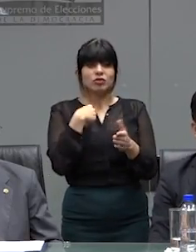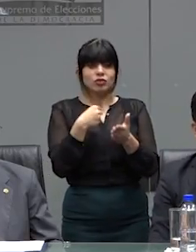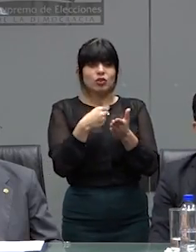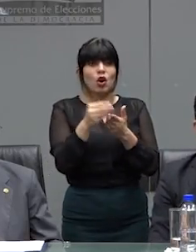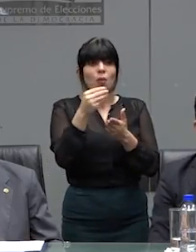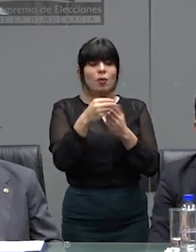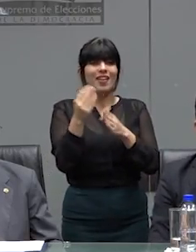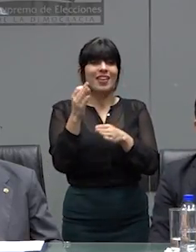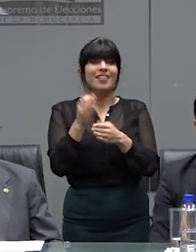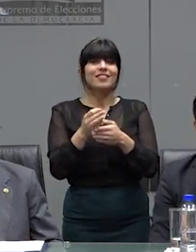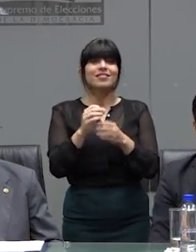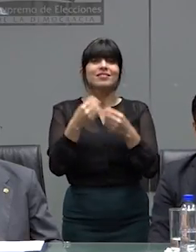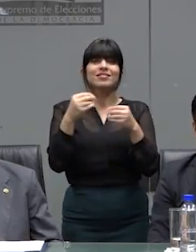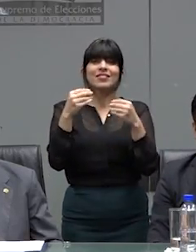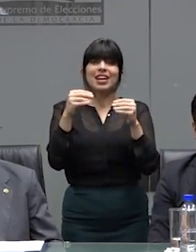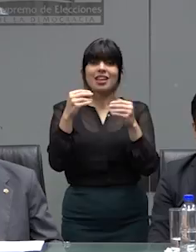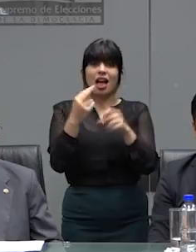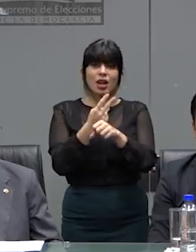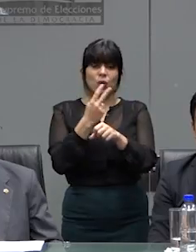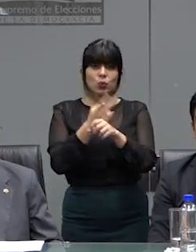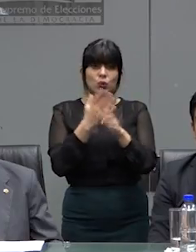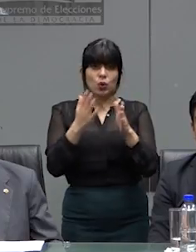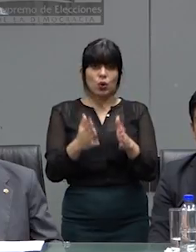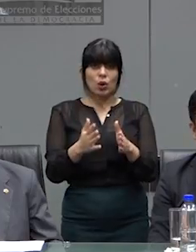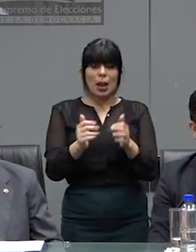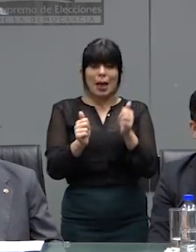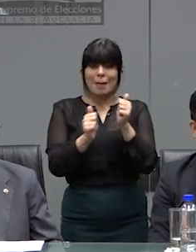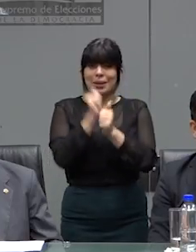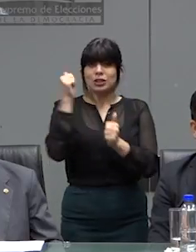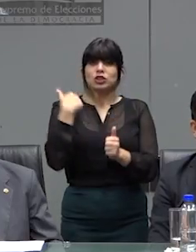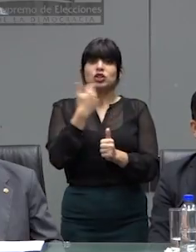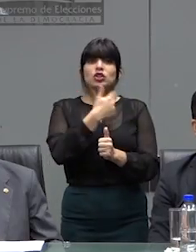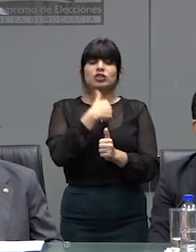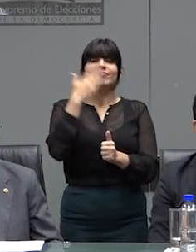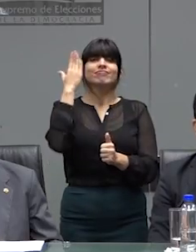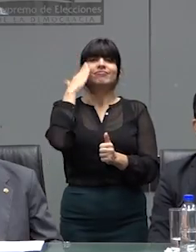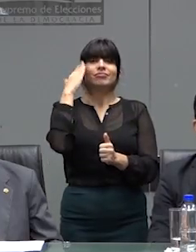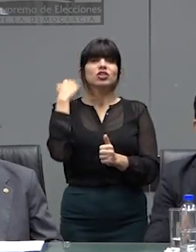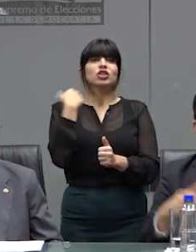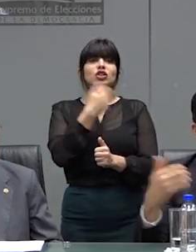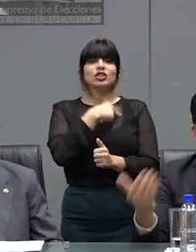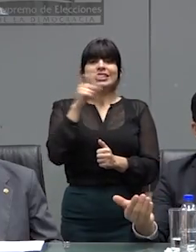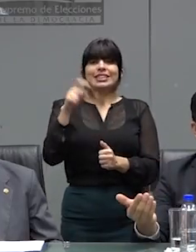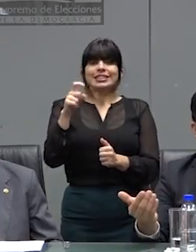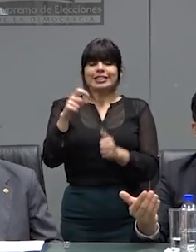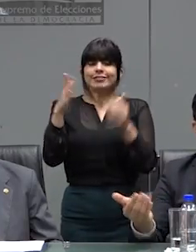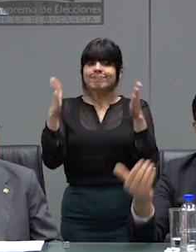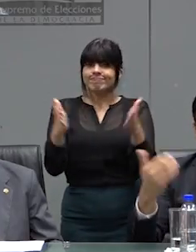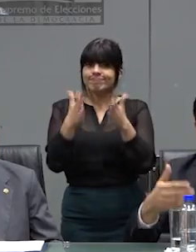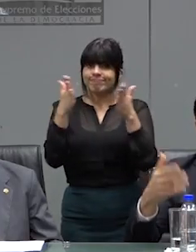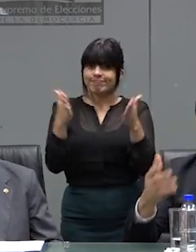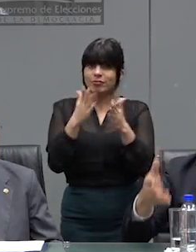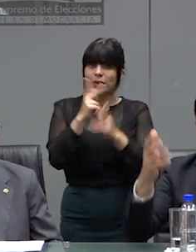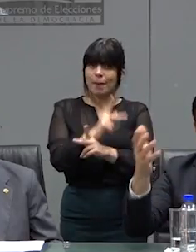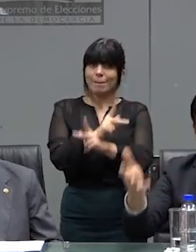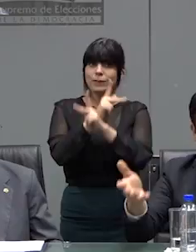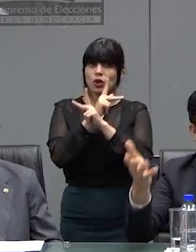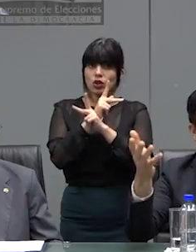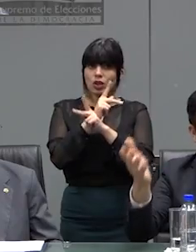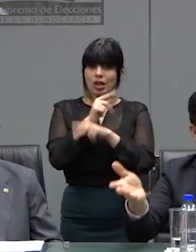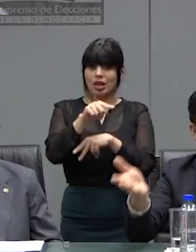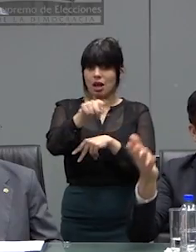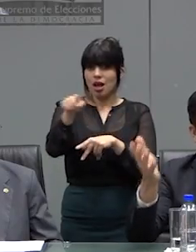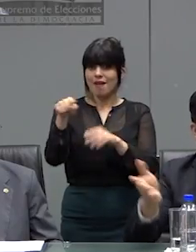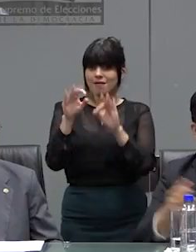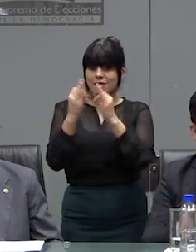del Agricultor, todos o la gran mayoría de nosotros estaremos de acuerdo en que necesitamos fomentar y proteger a